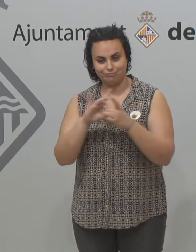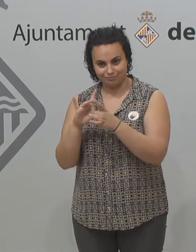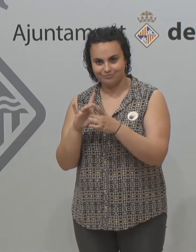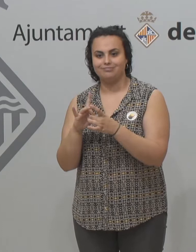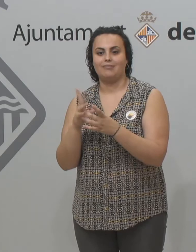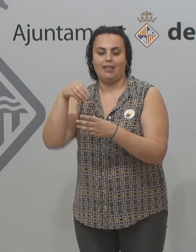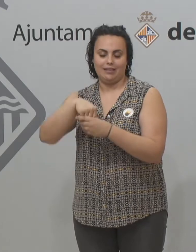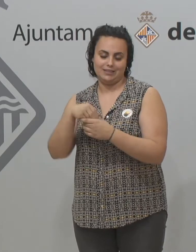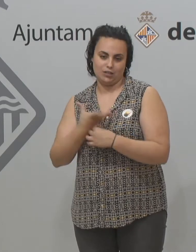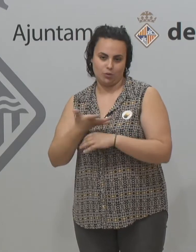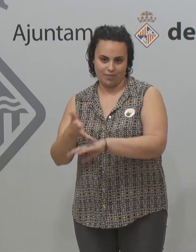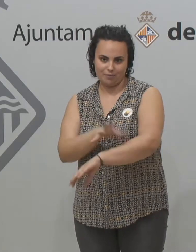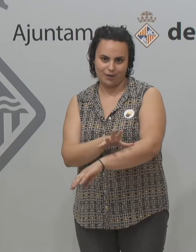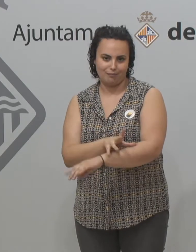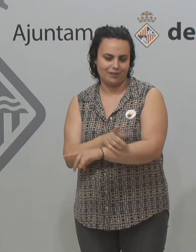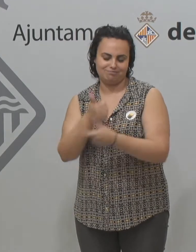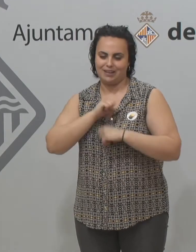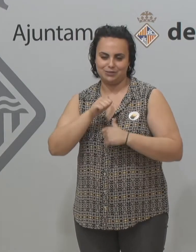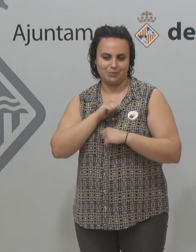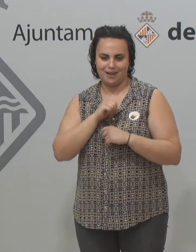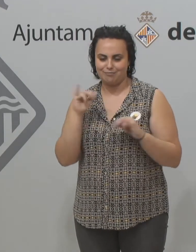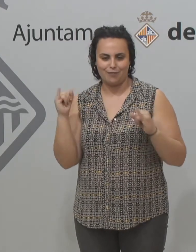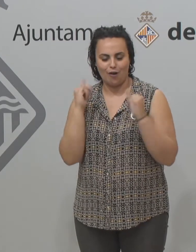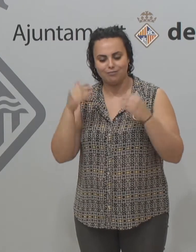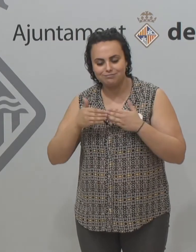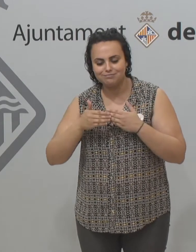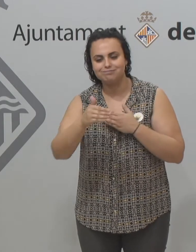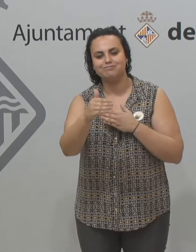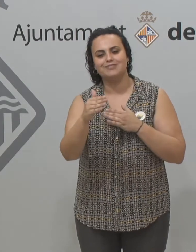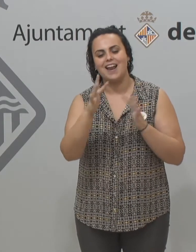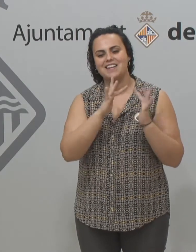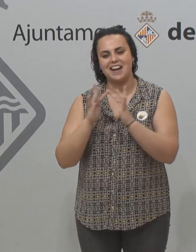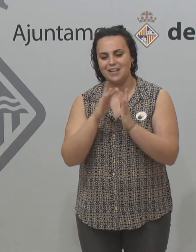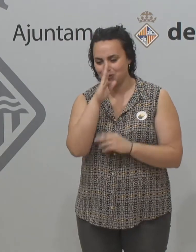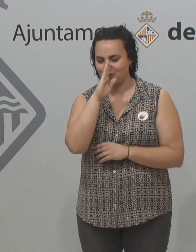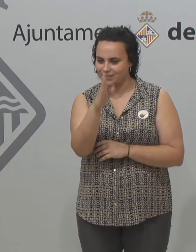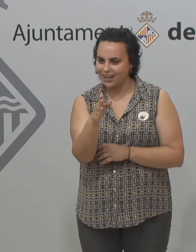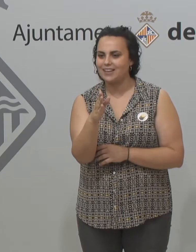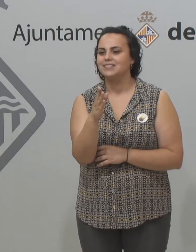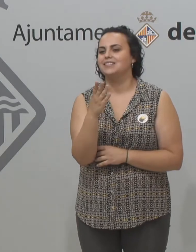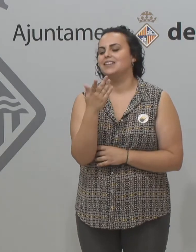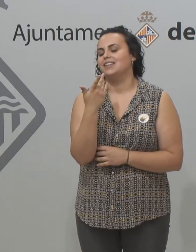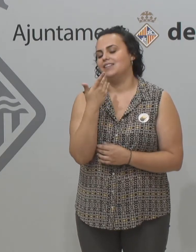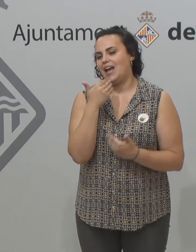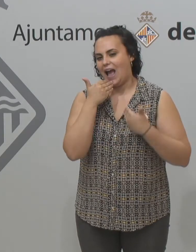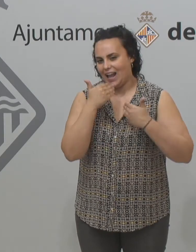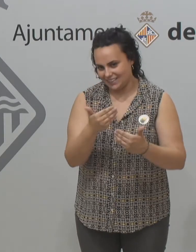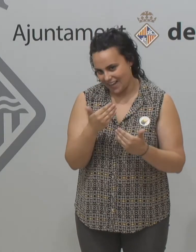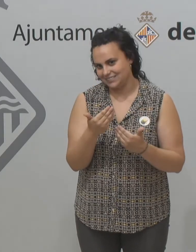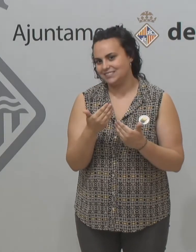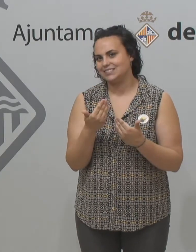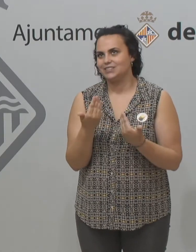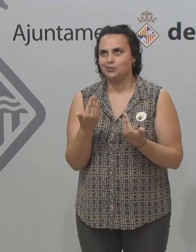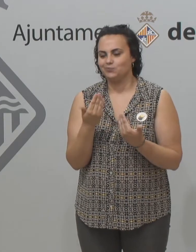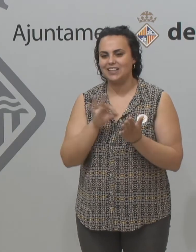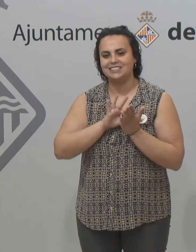a l'Ajuntament de Palma i que esperant que a partir d'ara tinguin una relació molt més directa i molt més diària gràcies a tots